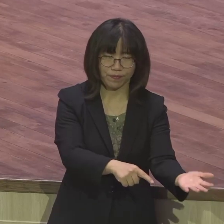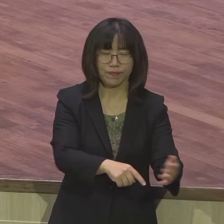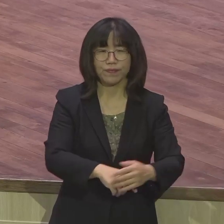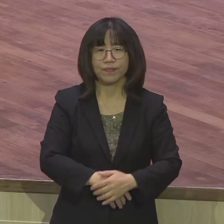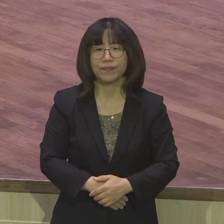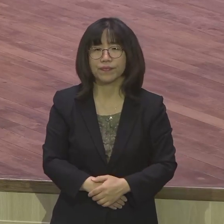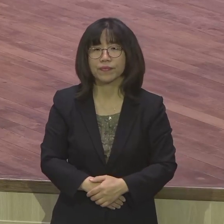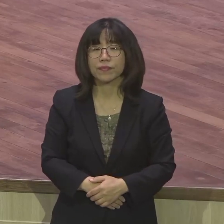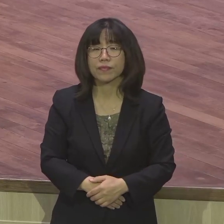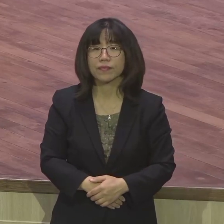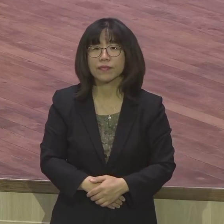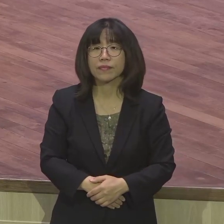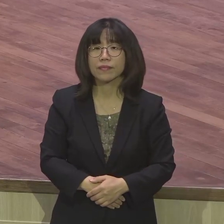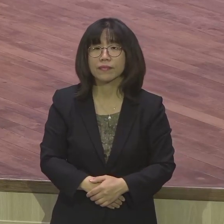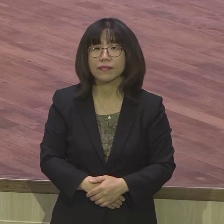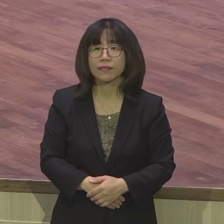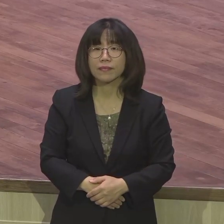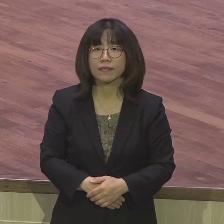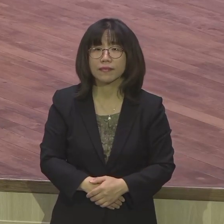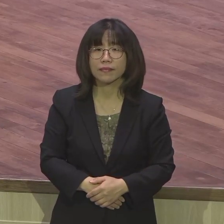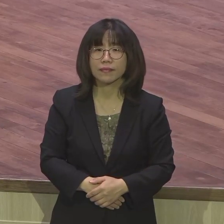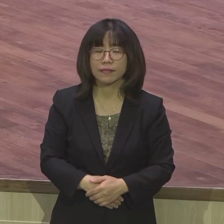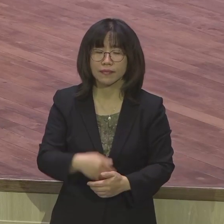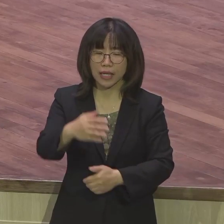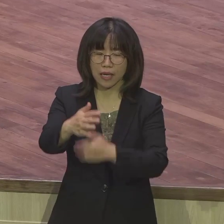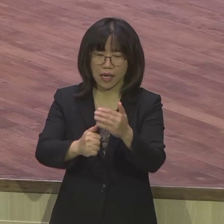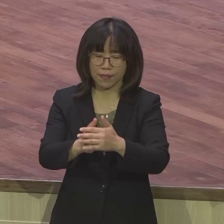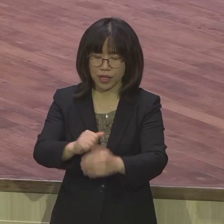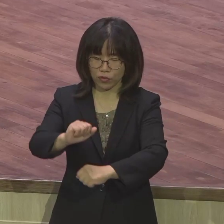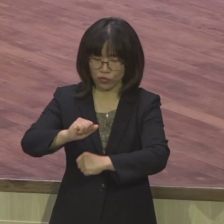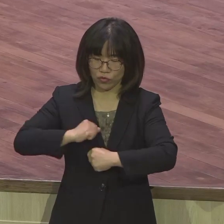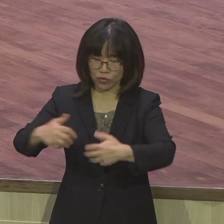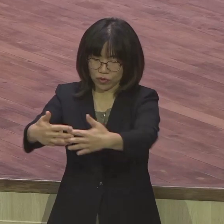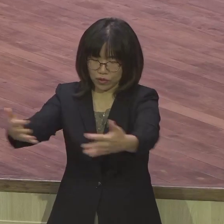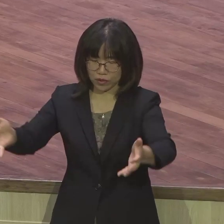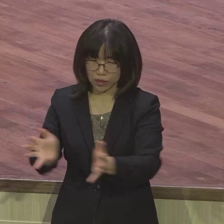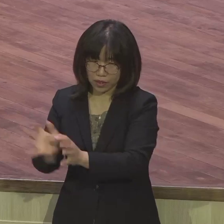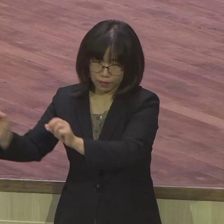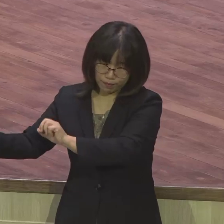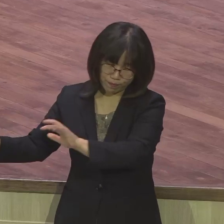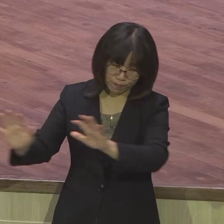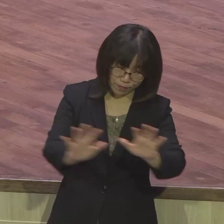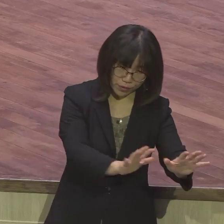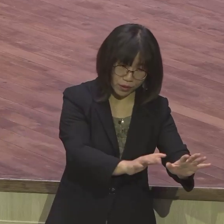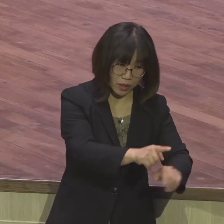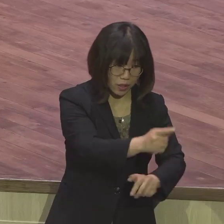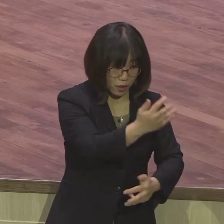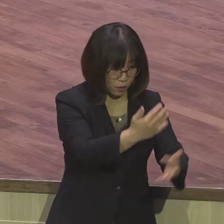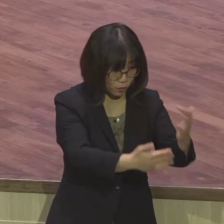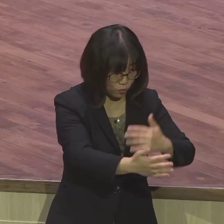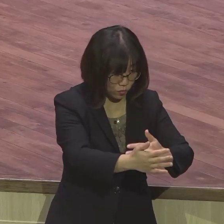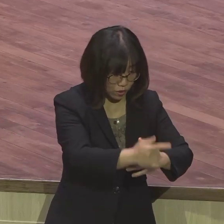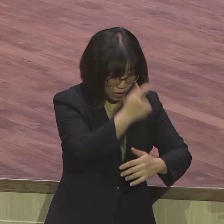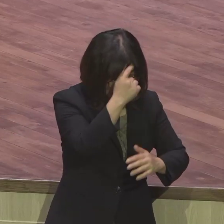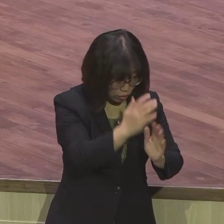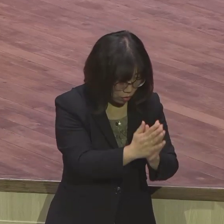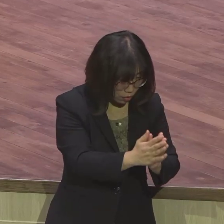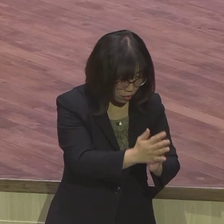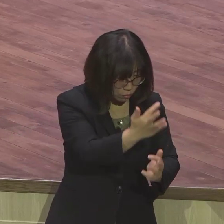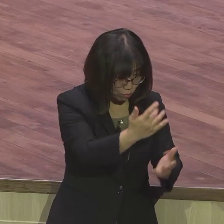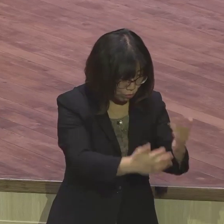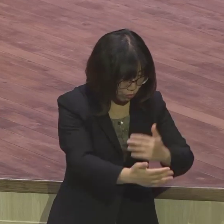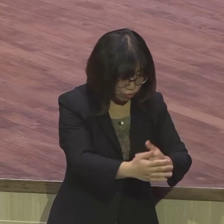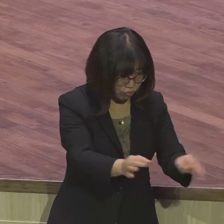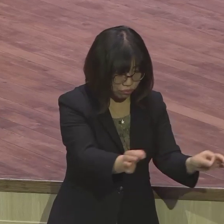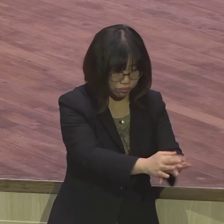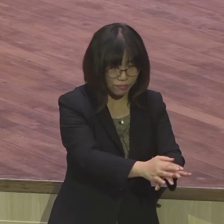올렸는데 하나님이 이 하늘 군대를 동원시켜가지고 흑암이 역사하지 못하도록 해가지고 불이 안 내렸어. 와, 할렐루야.